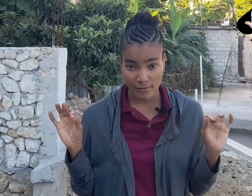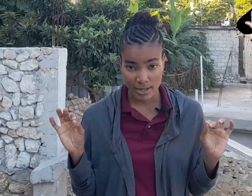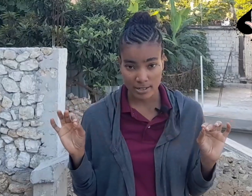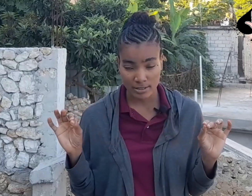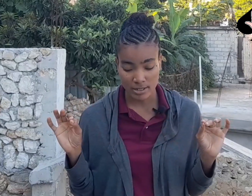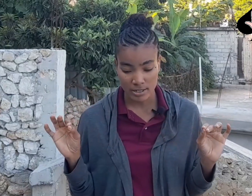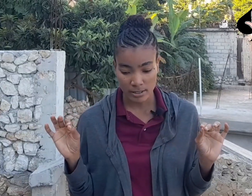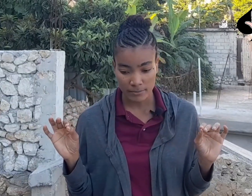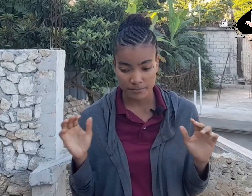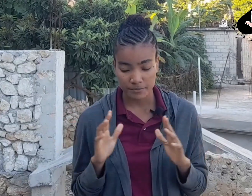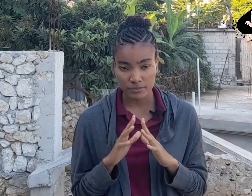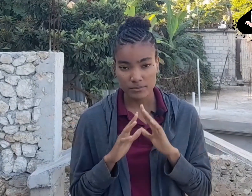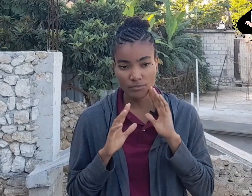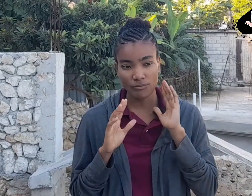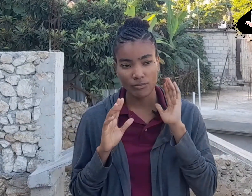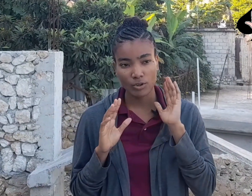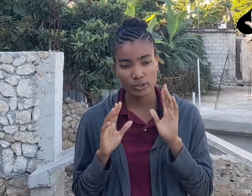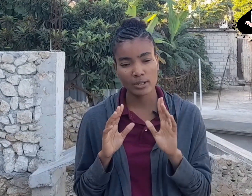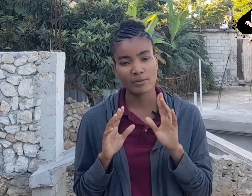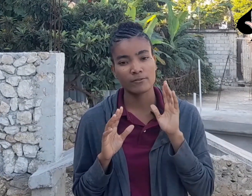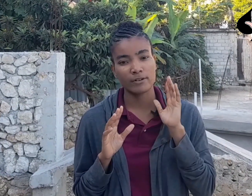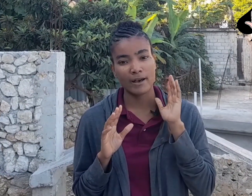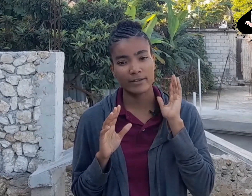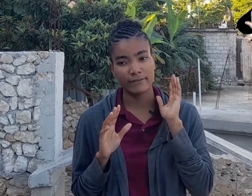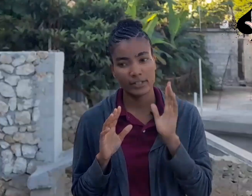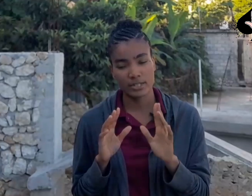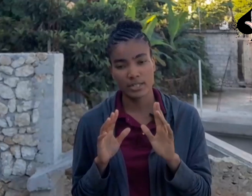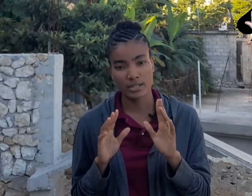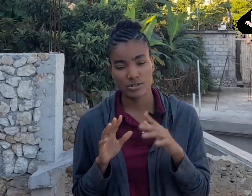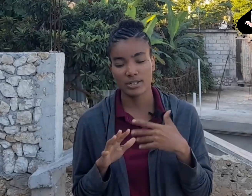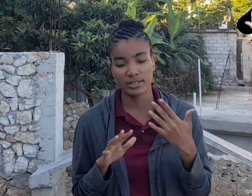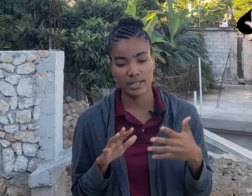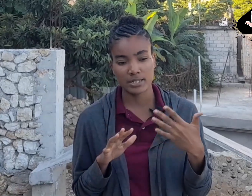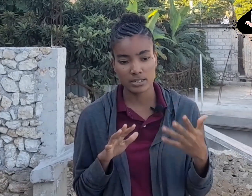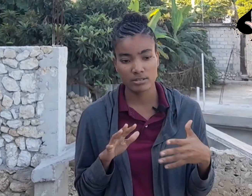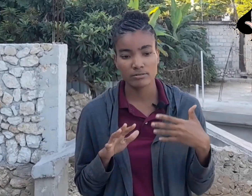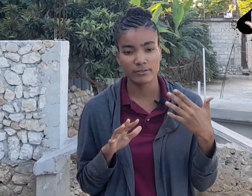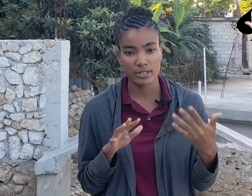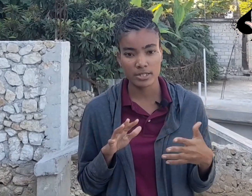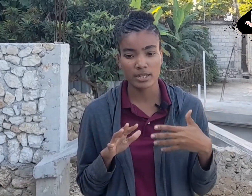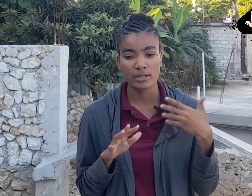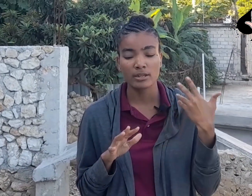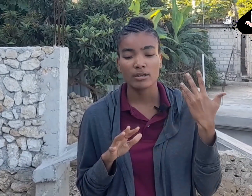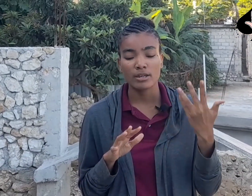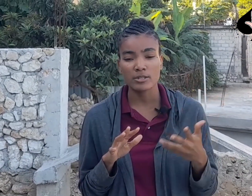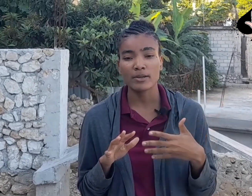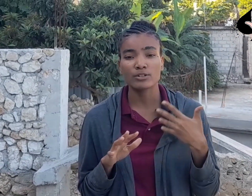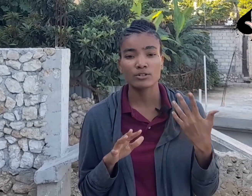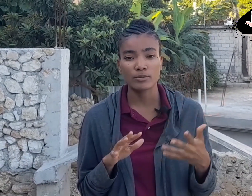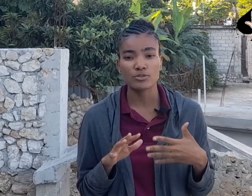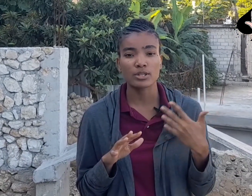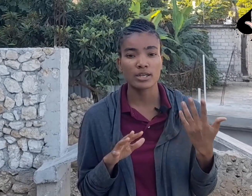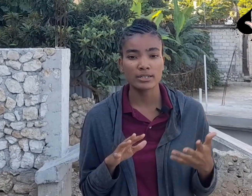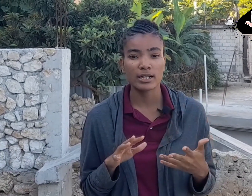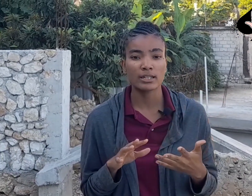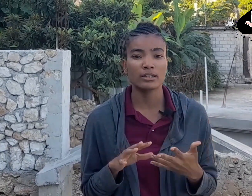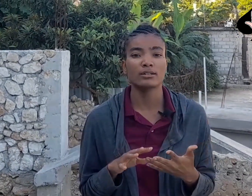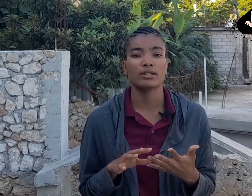phrase en langue des signes. Contrairement avec français, genre la langue latine, français, espagnol, portugais, italien,